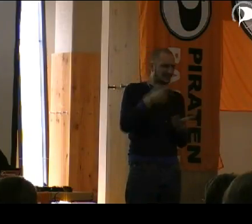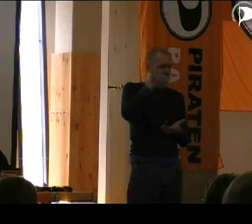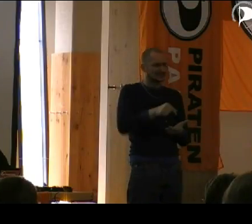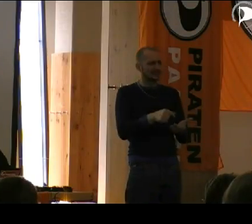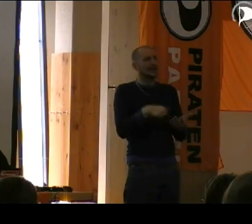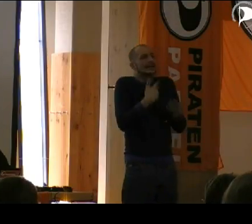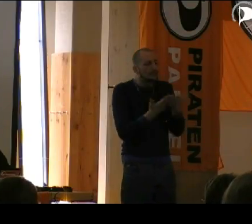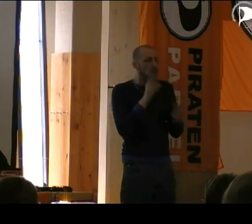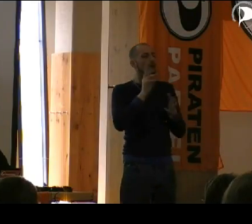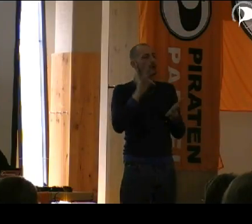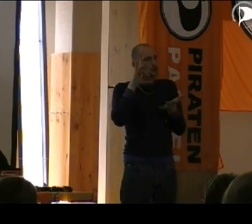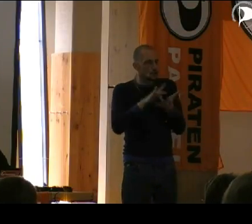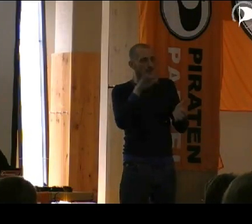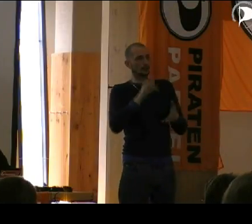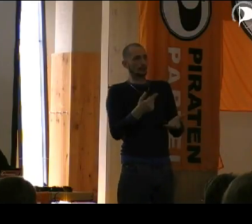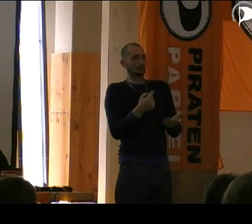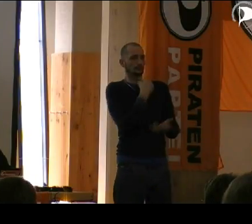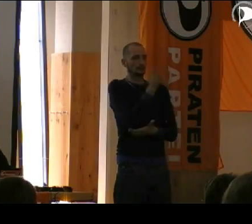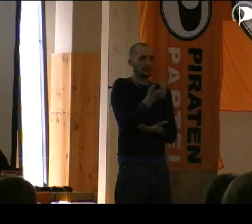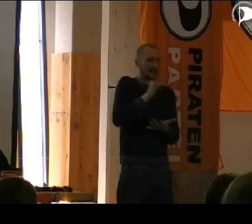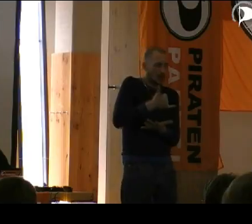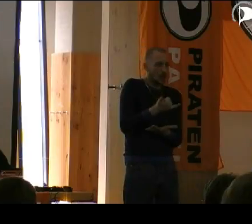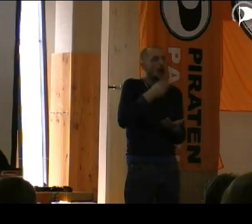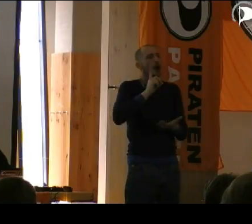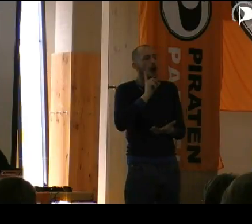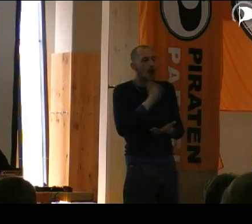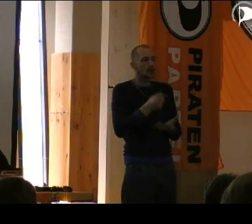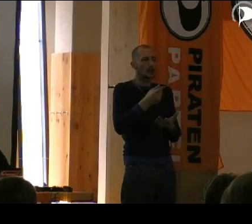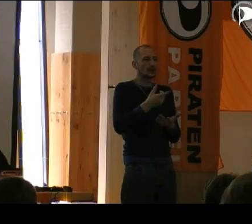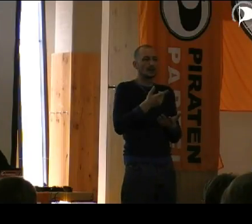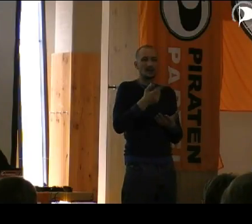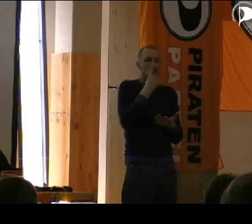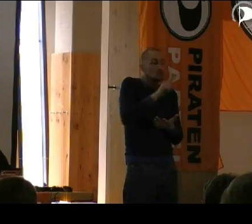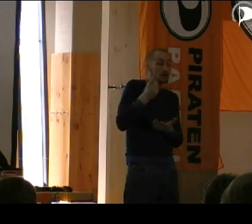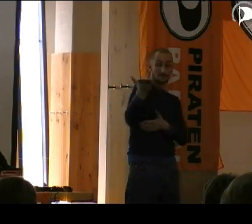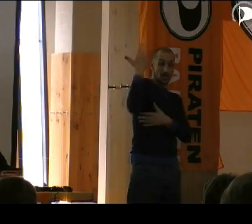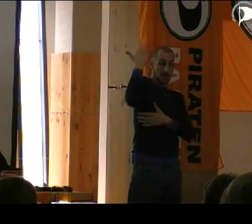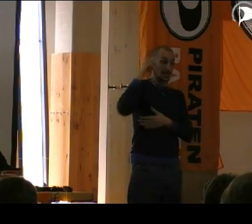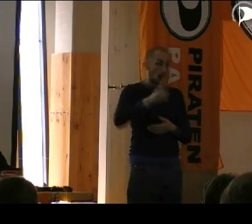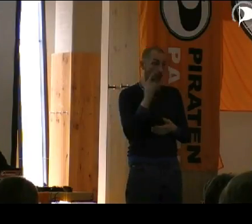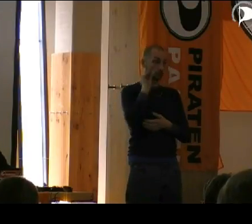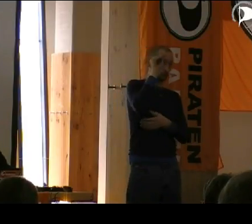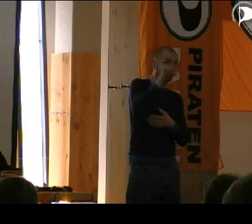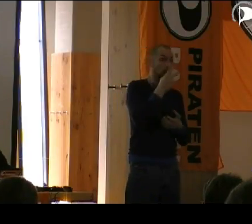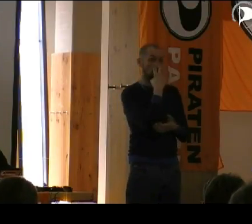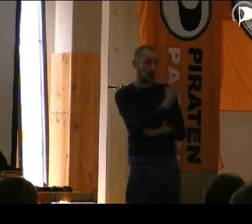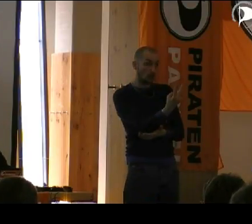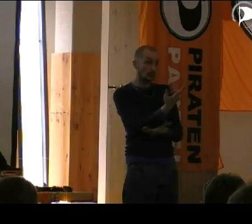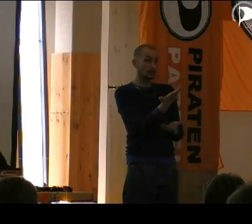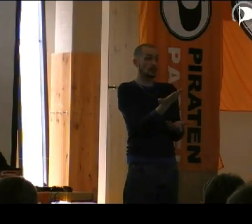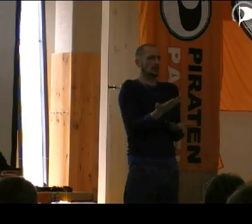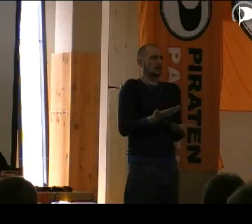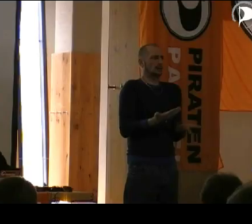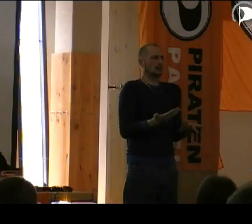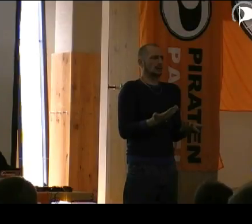und ich sage ja akzeptabel jetzt durch vergangenheit nur für die zukunft da muss man wirklich schauen ob man